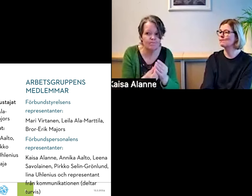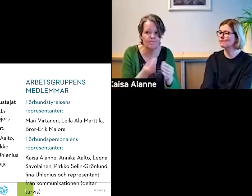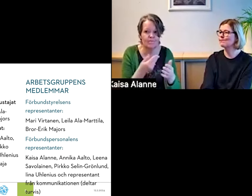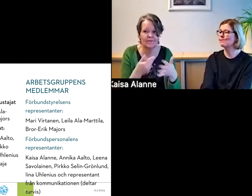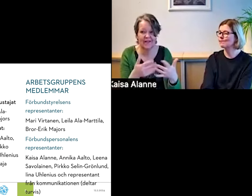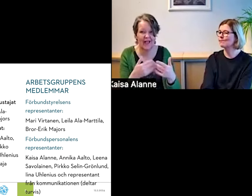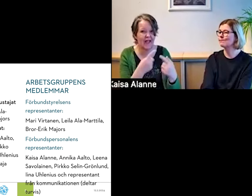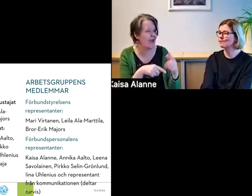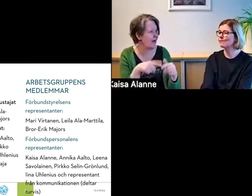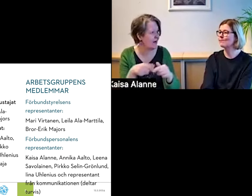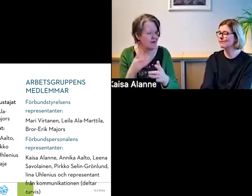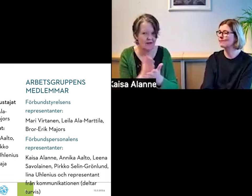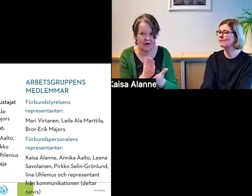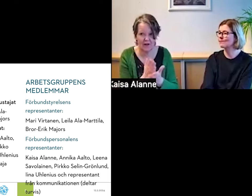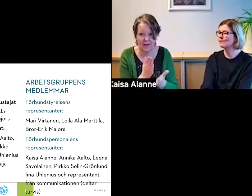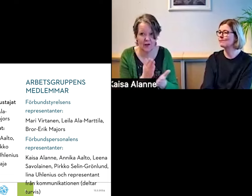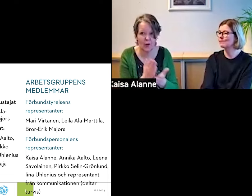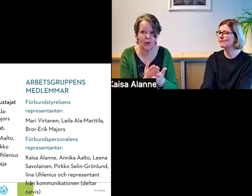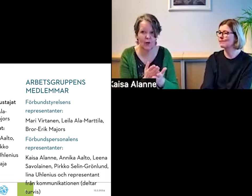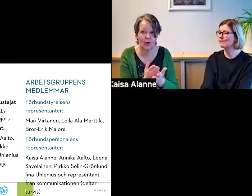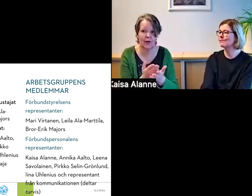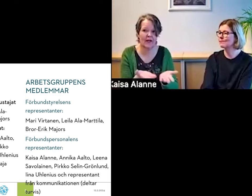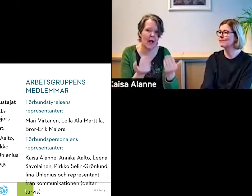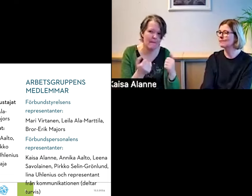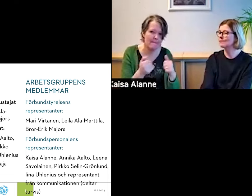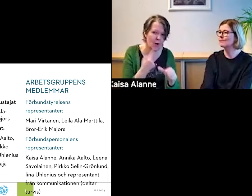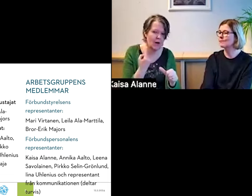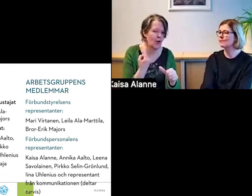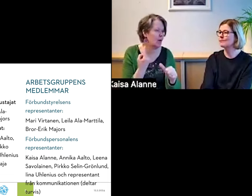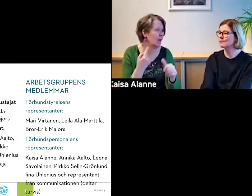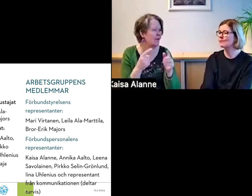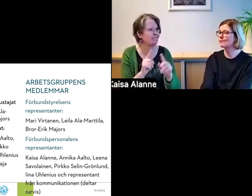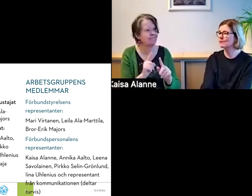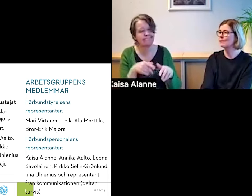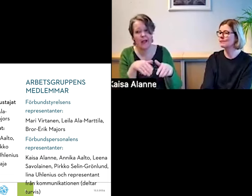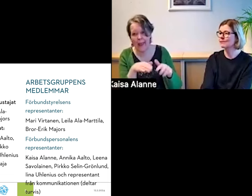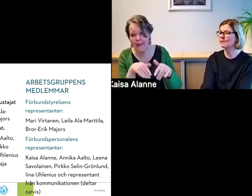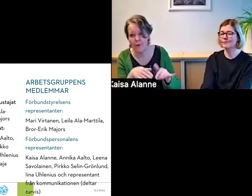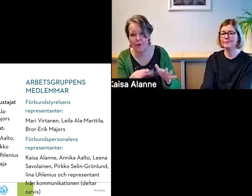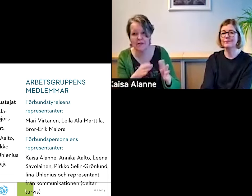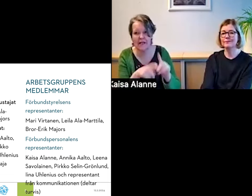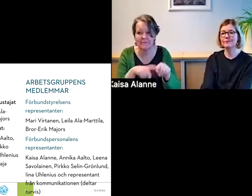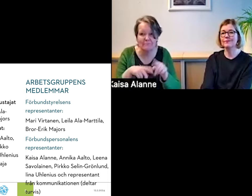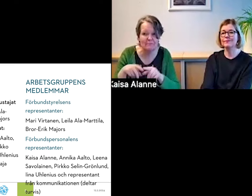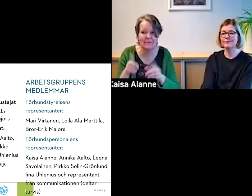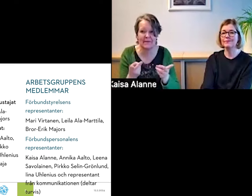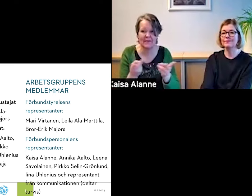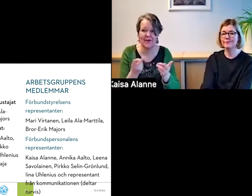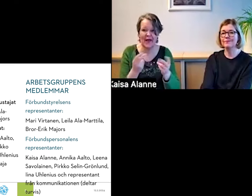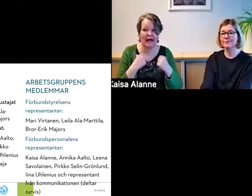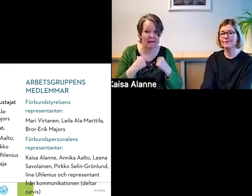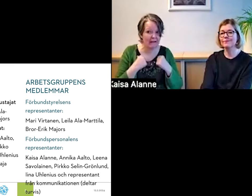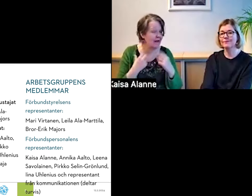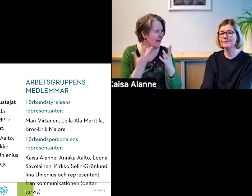niin olla hiukan arkoja, mutta jotenkin se, että me tuotaisiin heidät niin kuin lähemmäs sillä, että kynnys on matala, helppo on